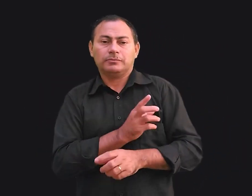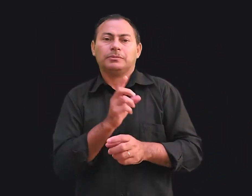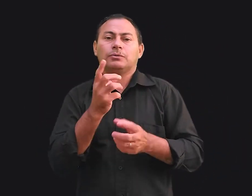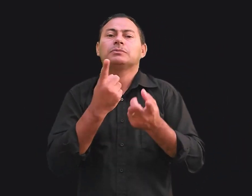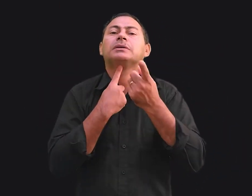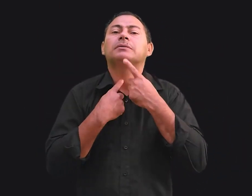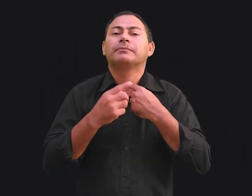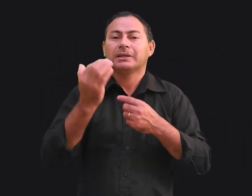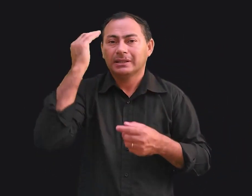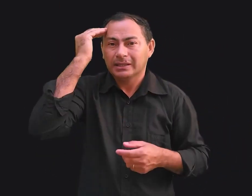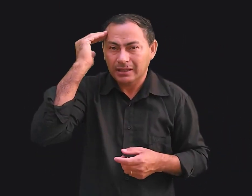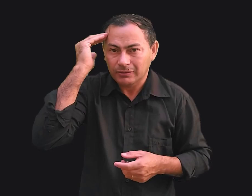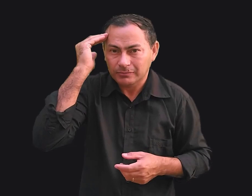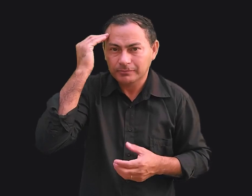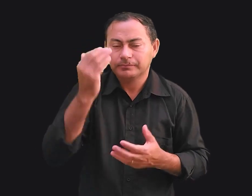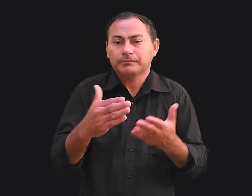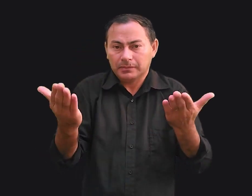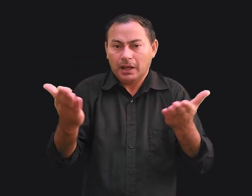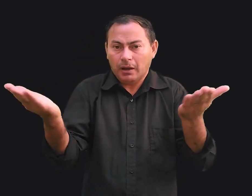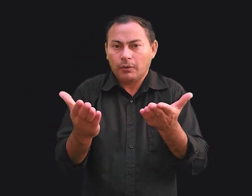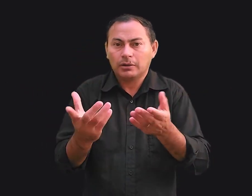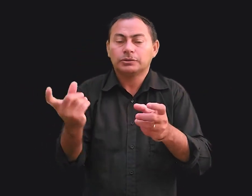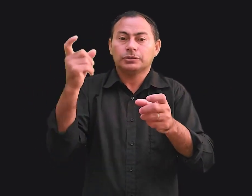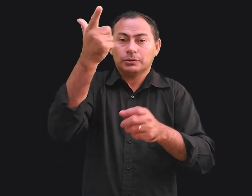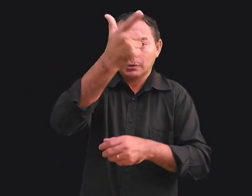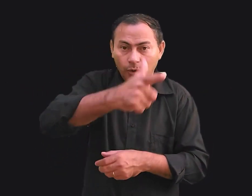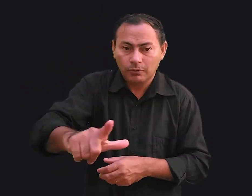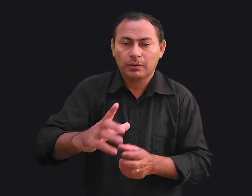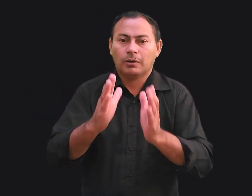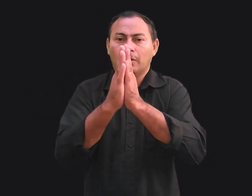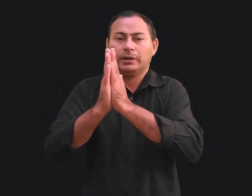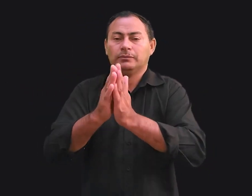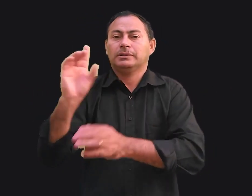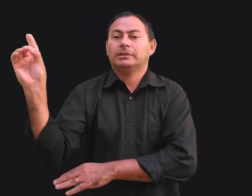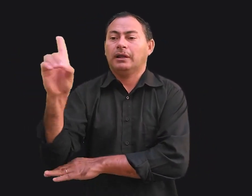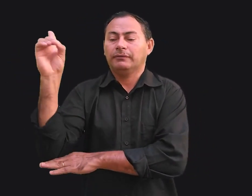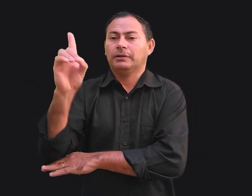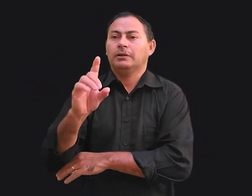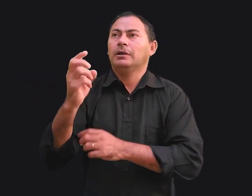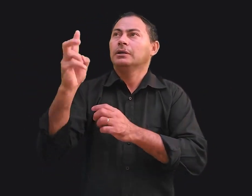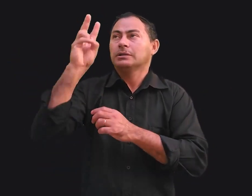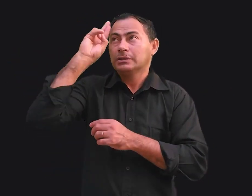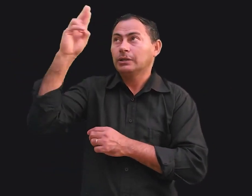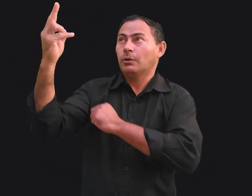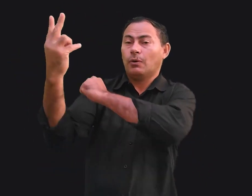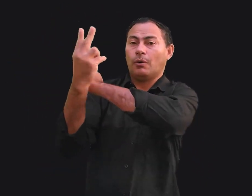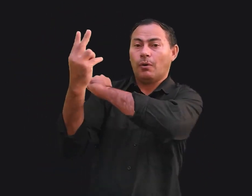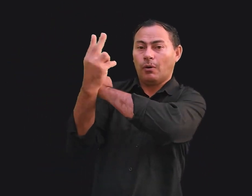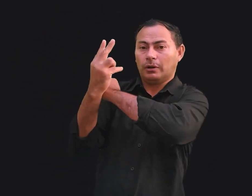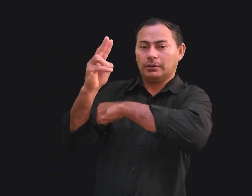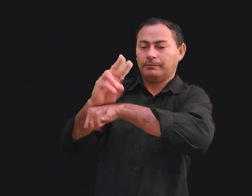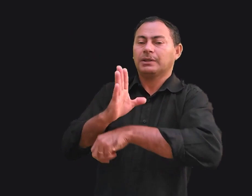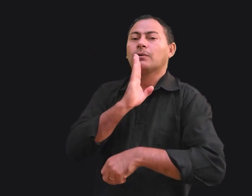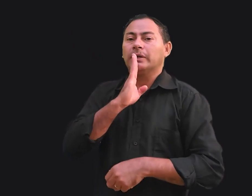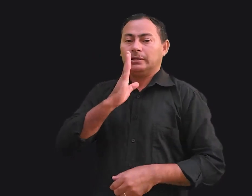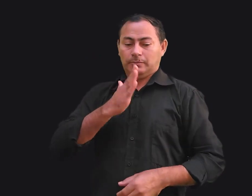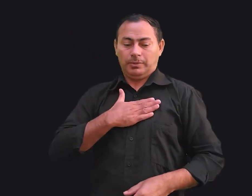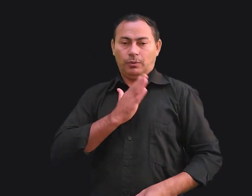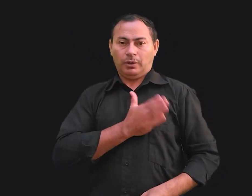propósitos. Vocês entenderam isso? Então agora vamos outra vez para a oração de Davi. Sonda-me, ó Deus, e conhece o meu